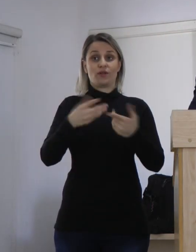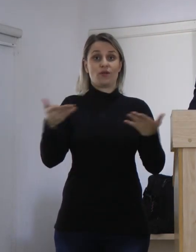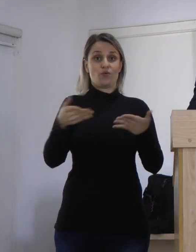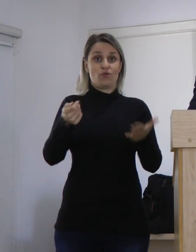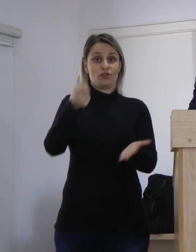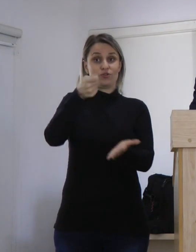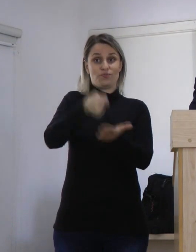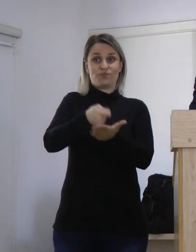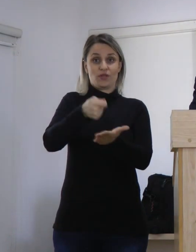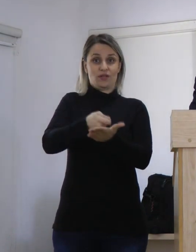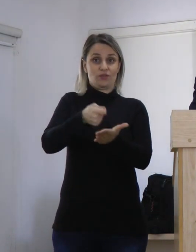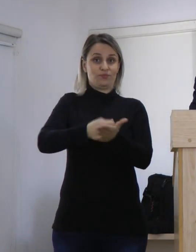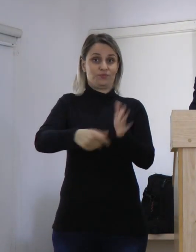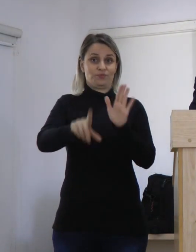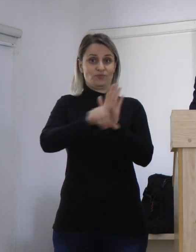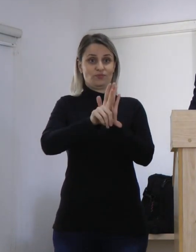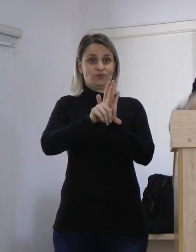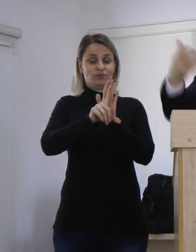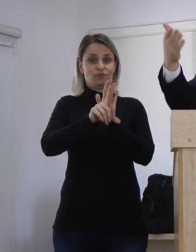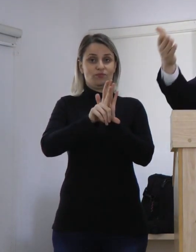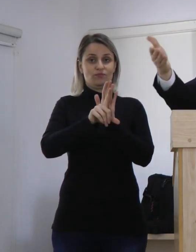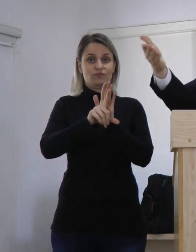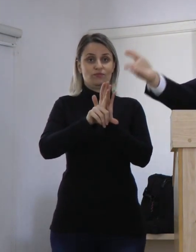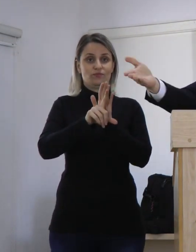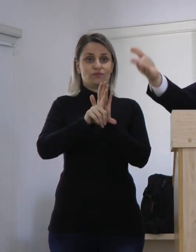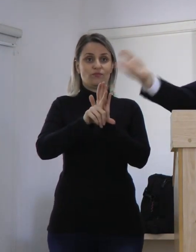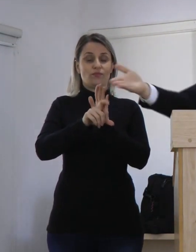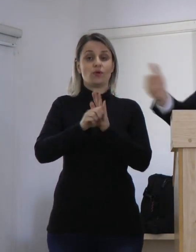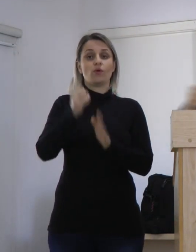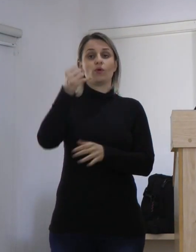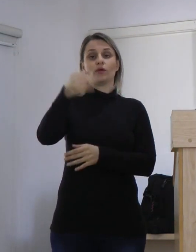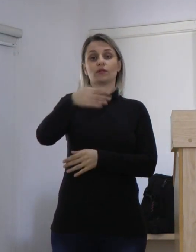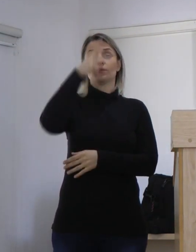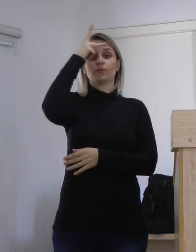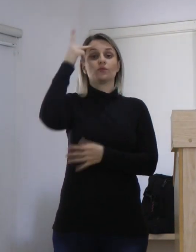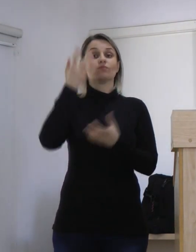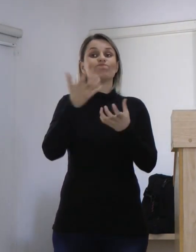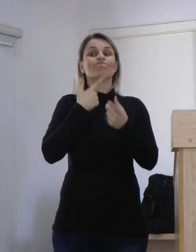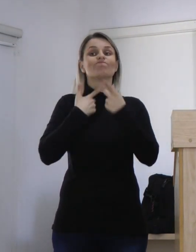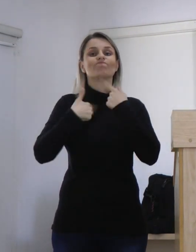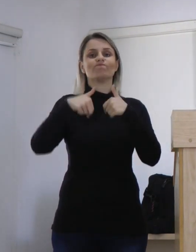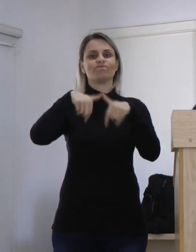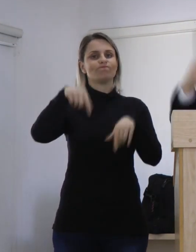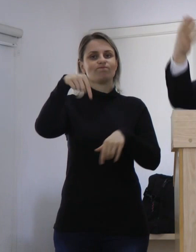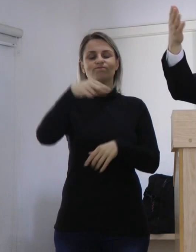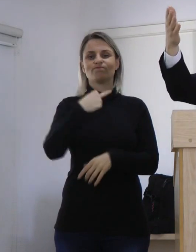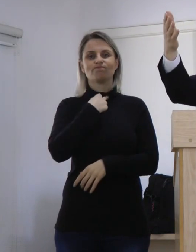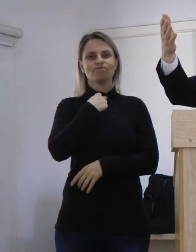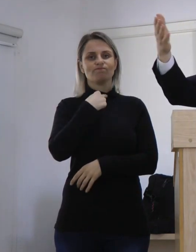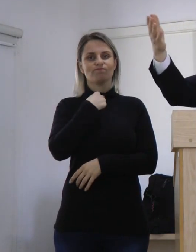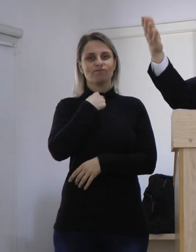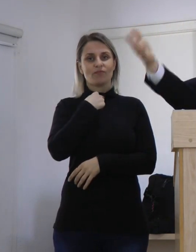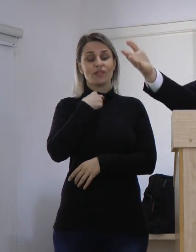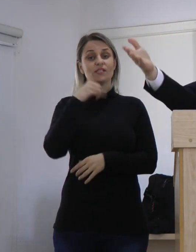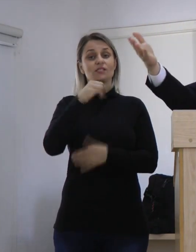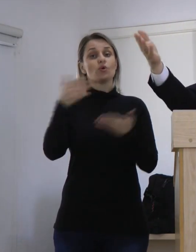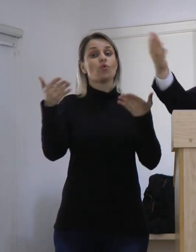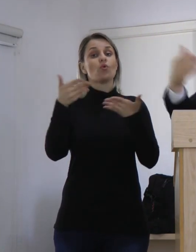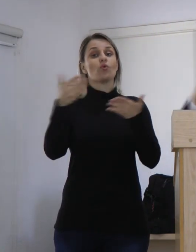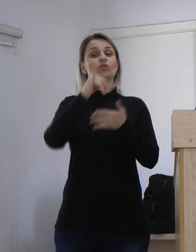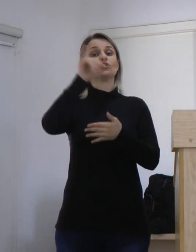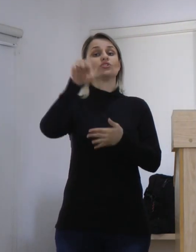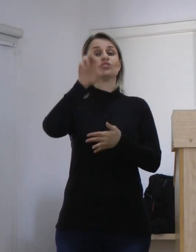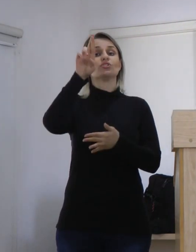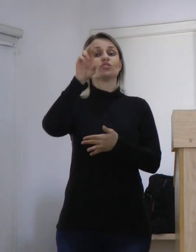gente tem, não é, um 2º piso. Quanta gente queria estar aqui e não pode. Se Jerônimo viesse hoje, como é que a gente